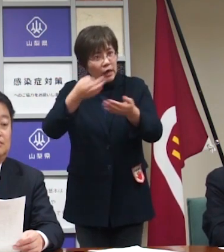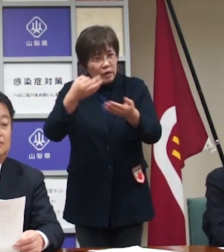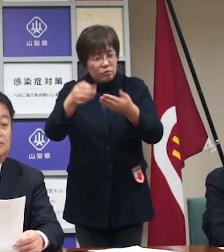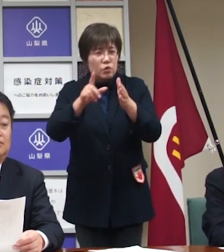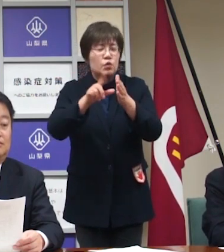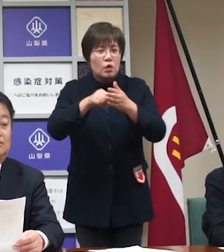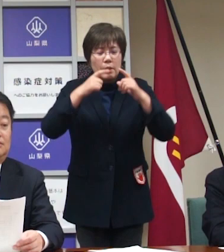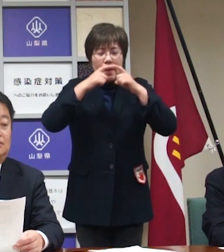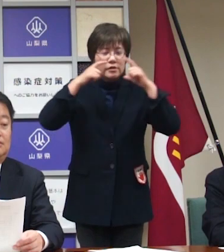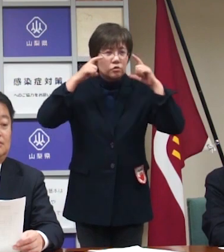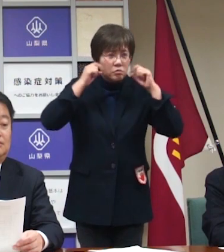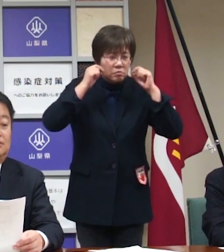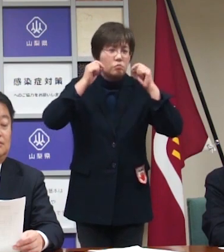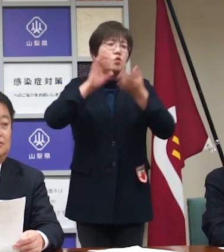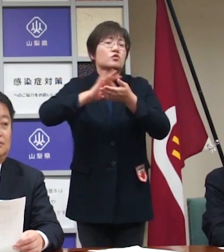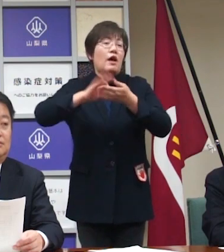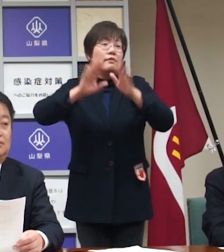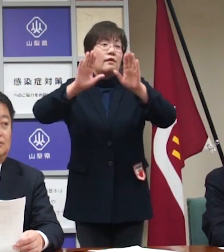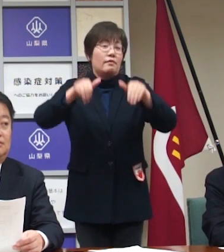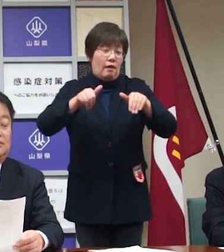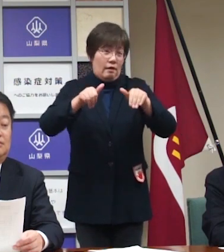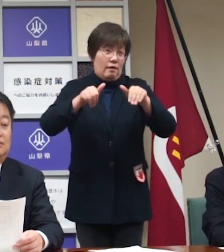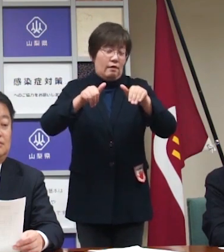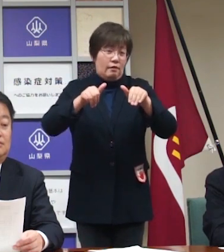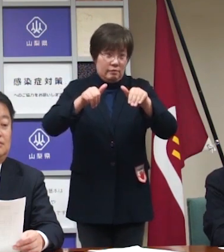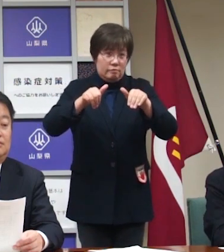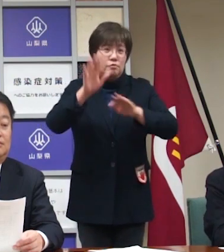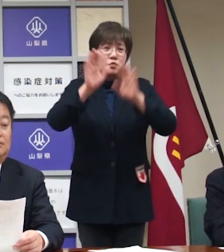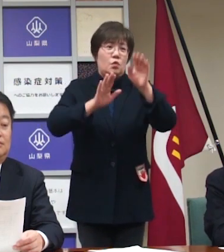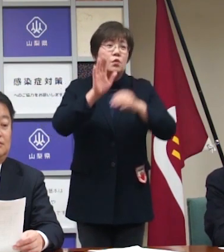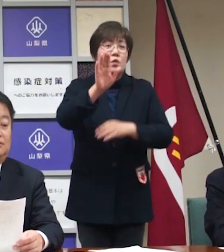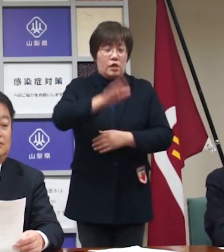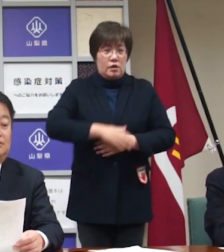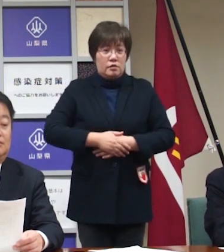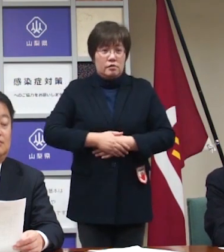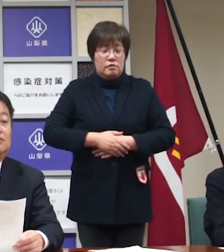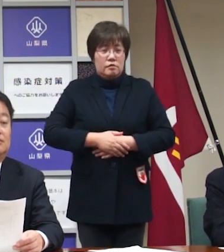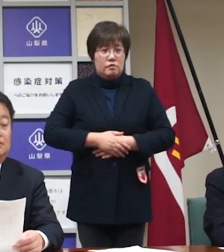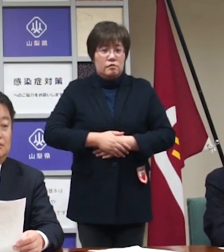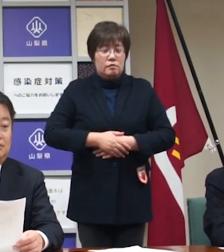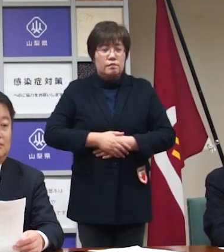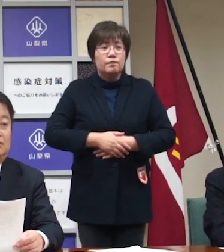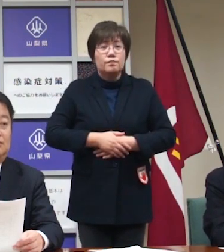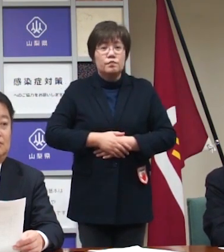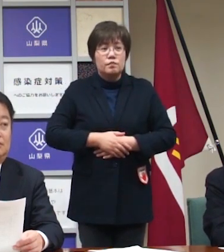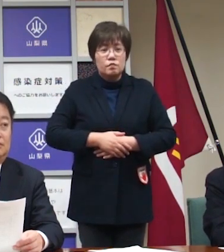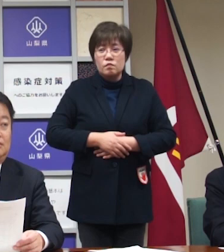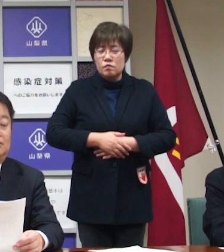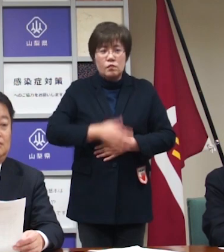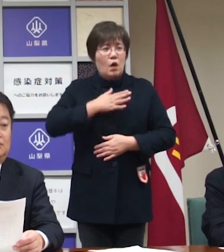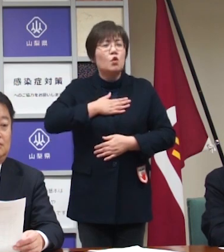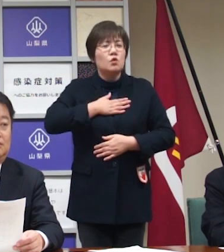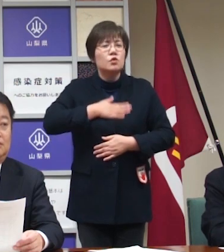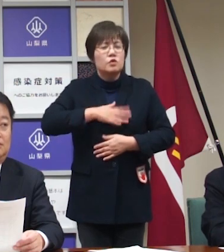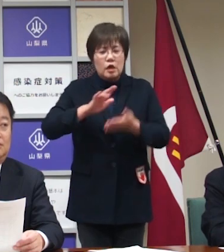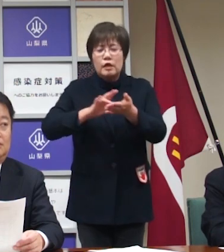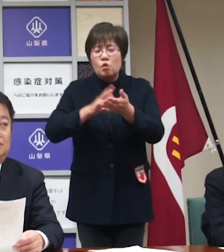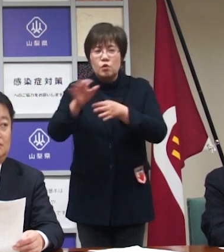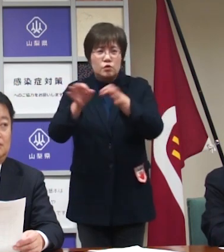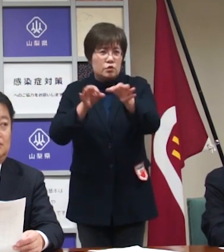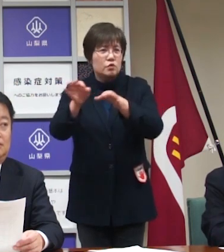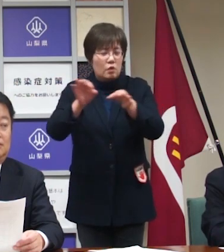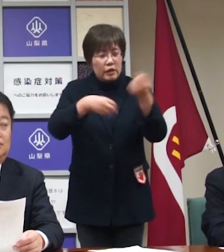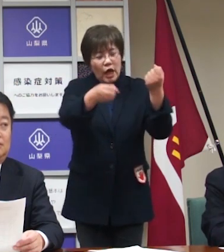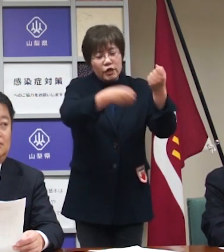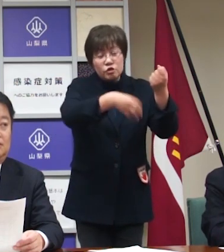だったということで、その時点でもきちんとした、まあ、ご存知のようにドラッグストアもスーパーも